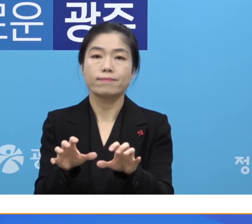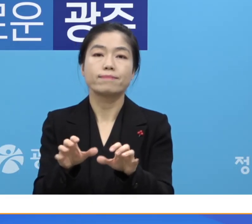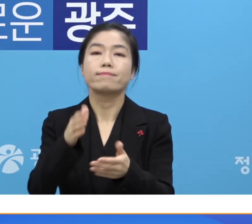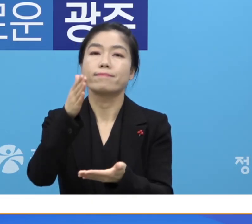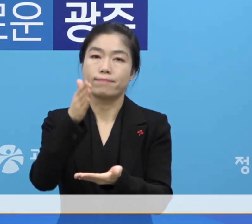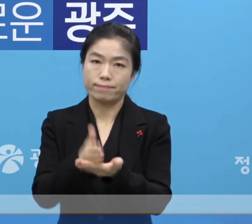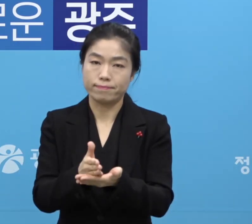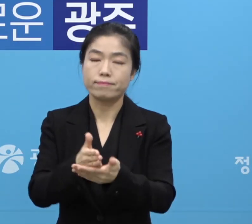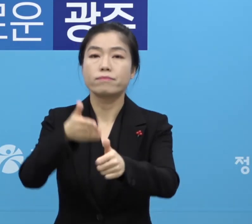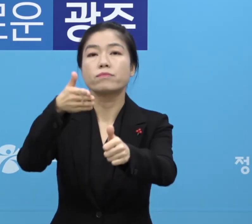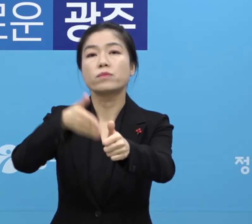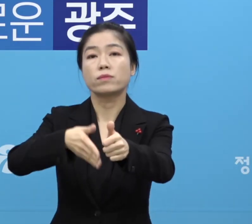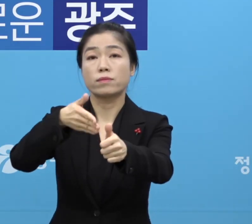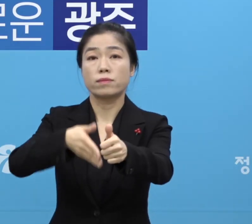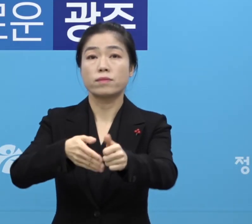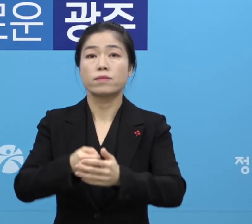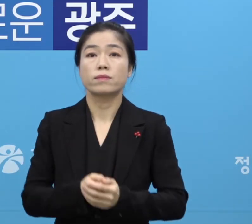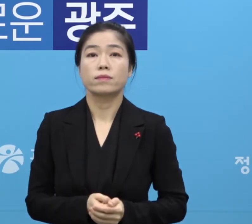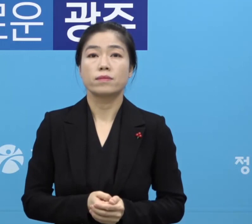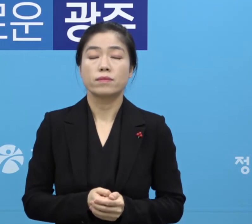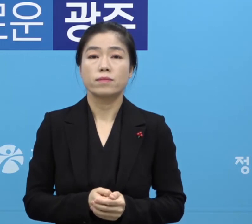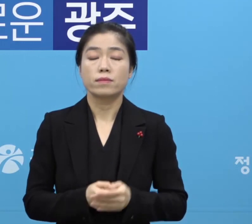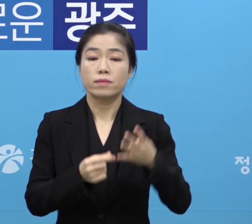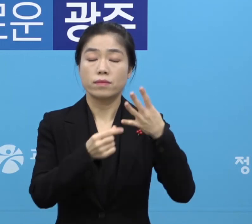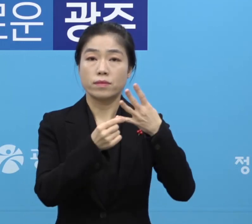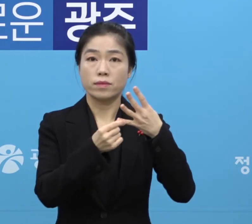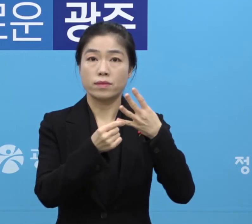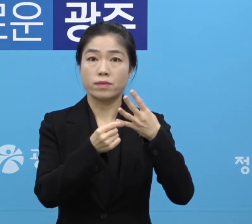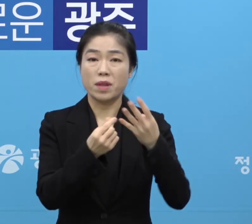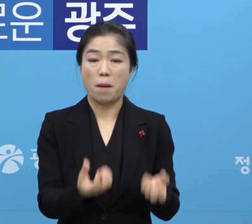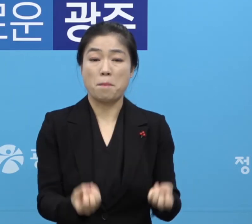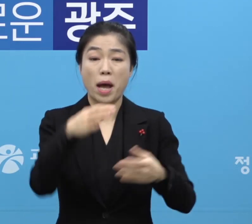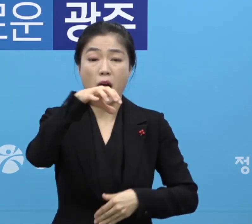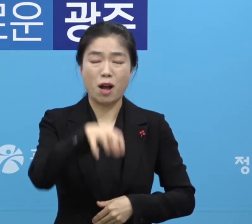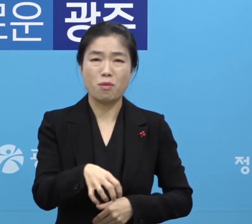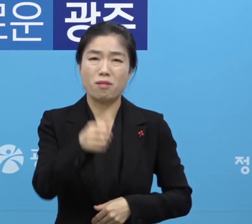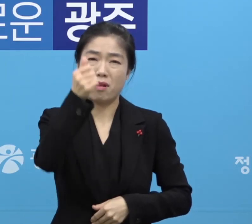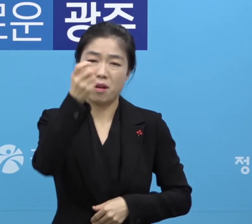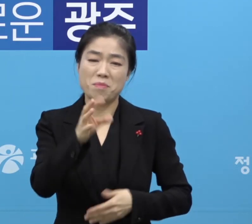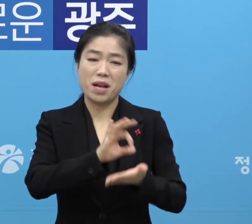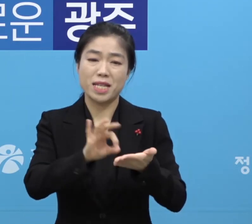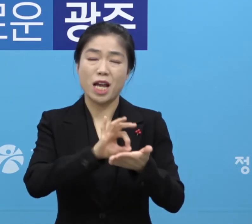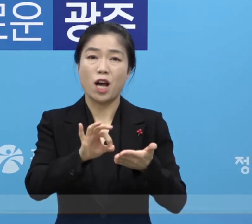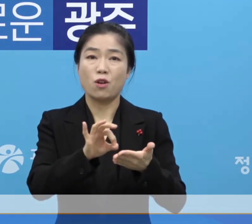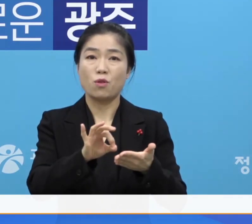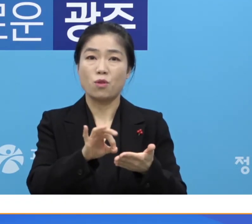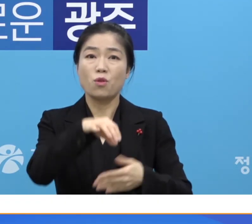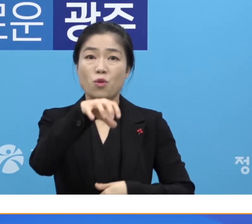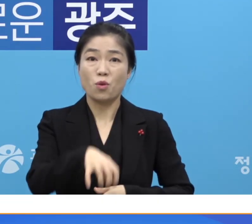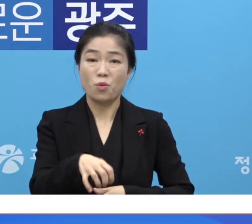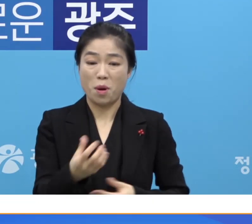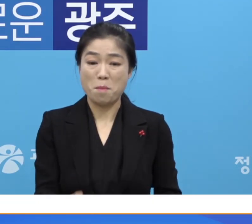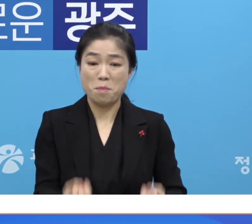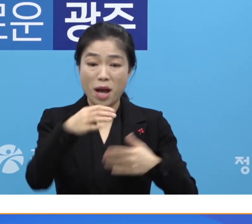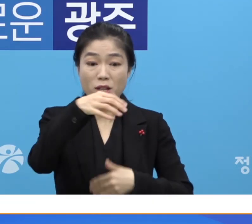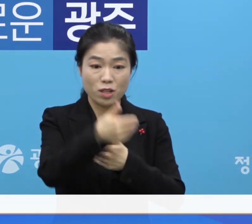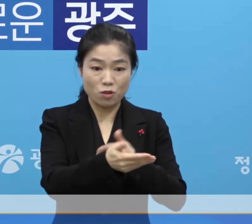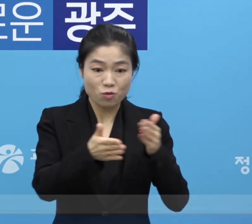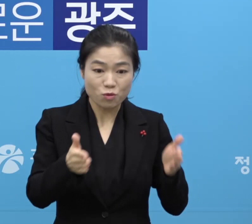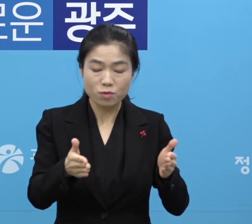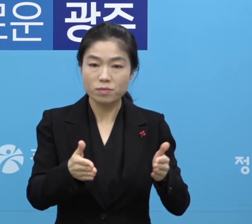강력히 권고드립니다. 넷째, 파티 장소로 빈번하게 활용되는 파티룸은 집합